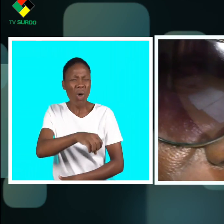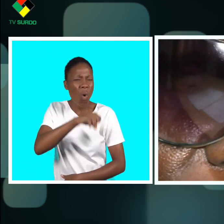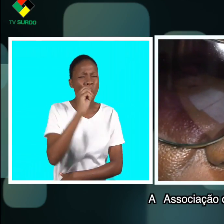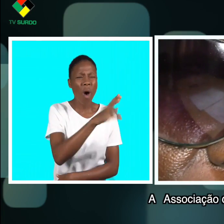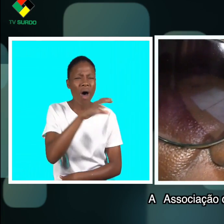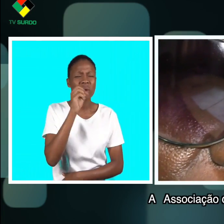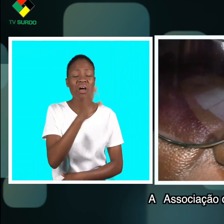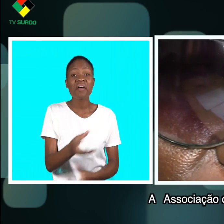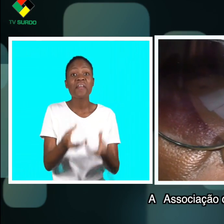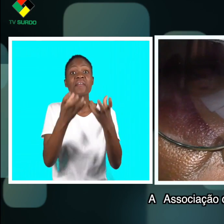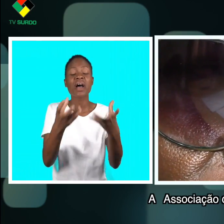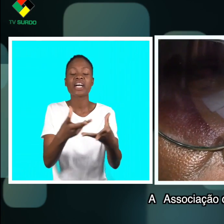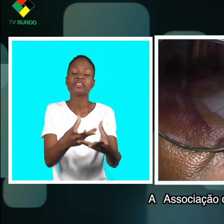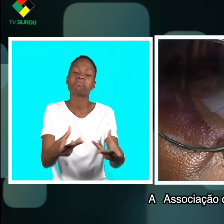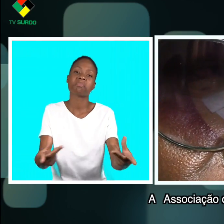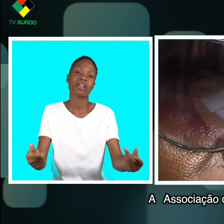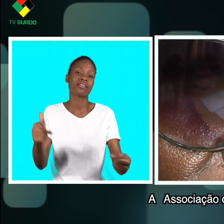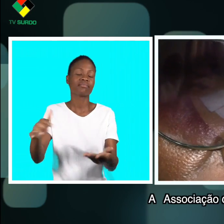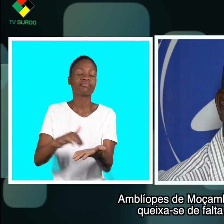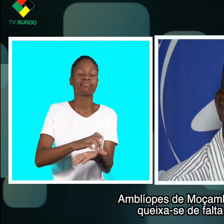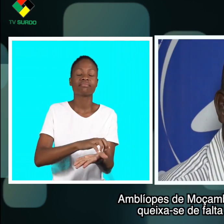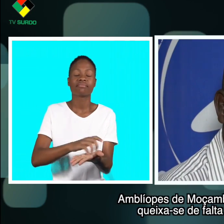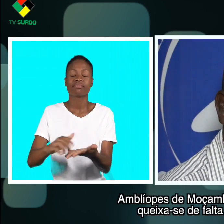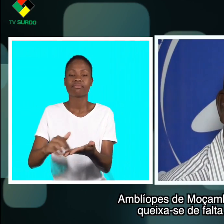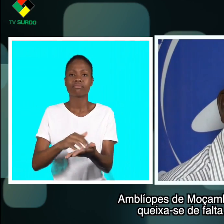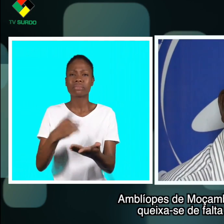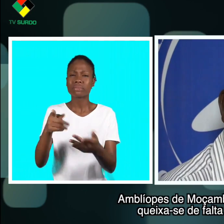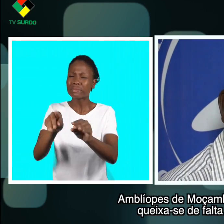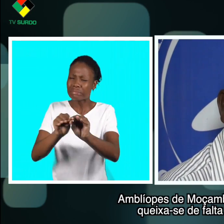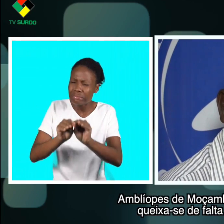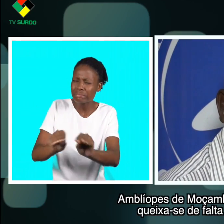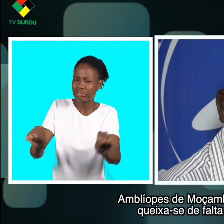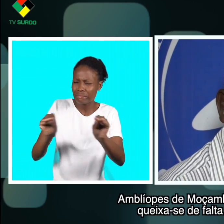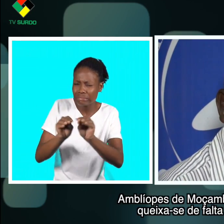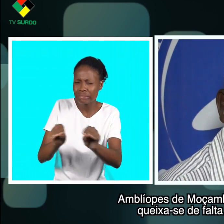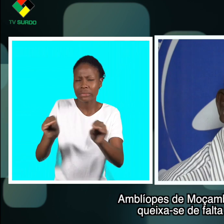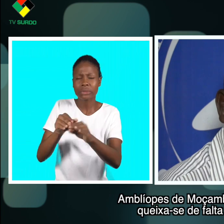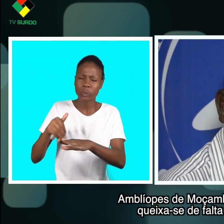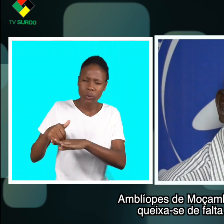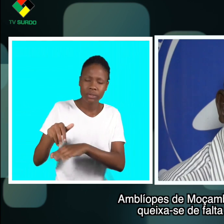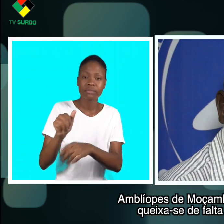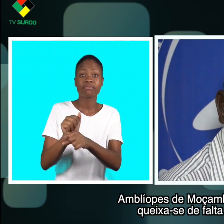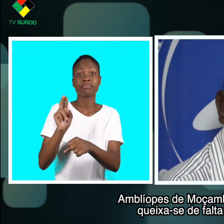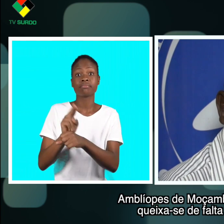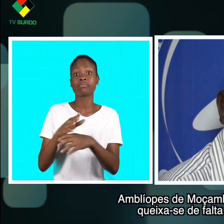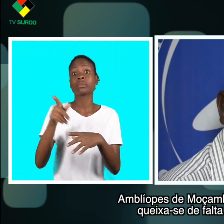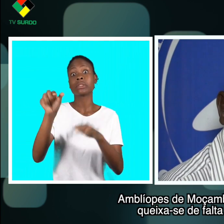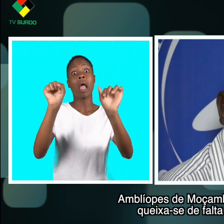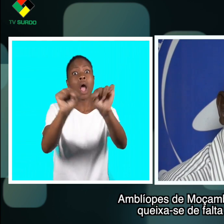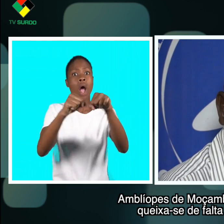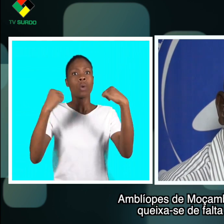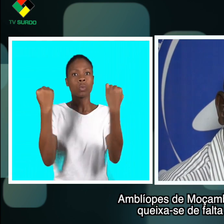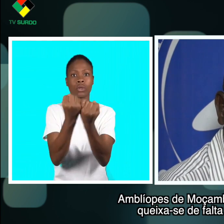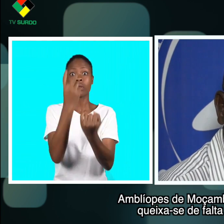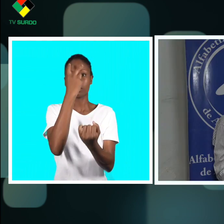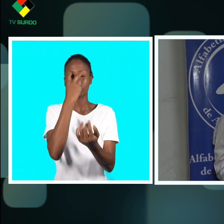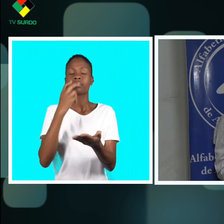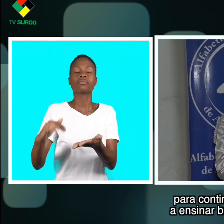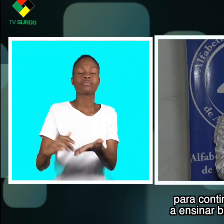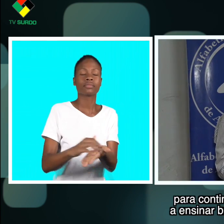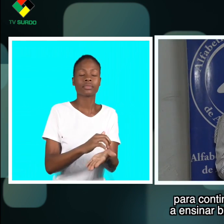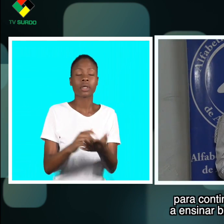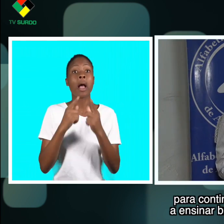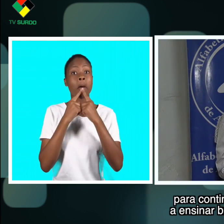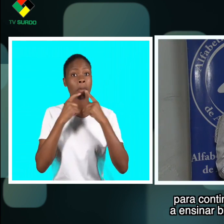A Associação de Cegos e Ambliopes de Moçambique queixa-se da falta de material